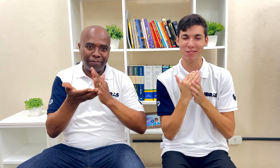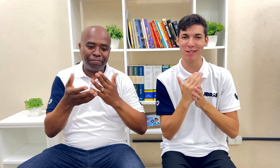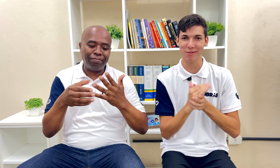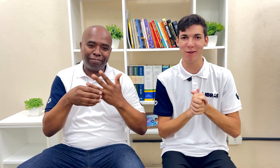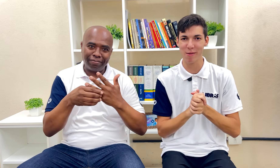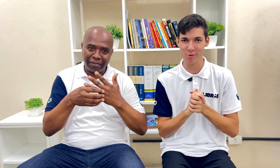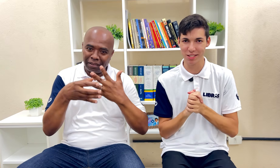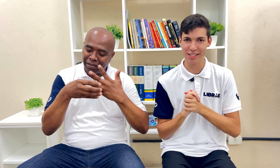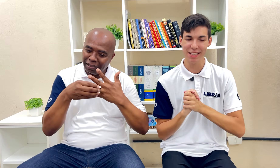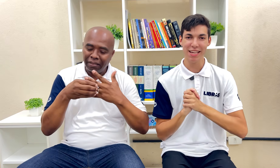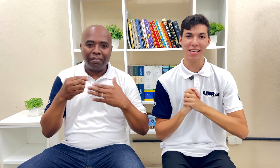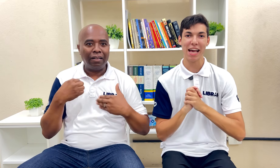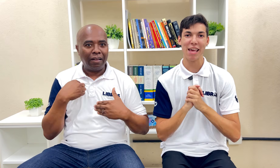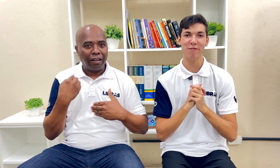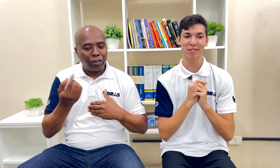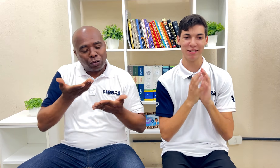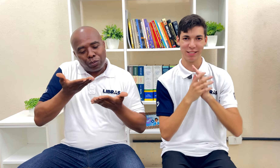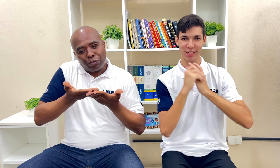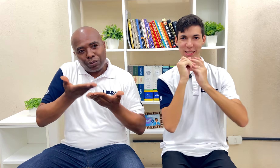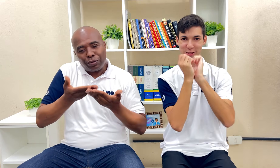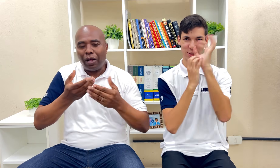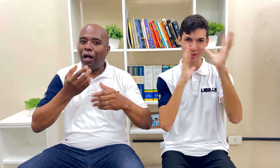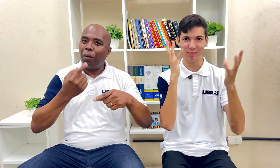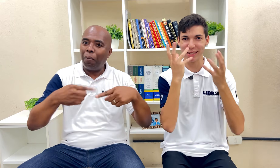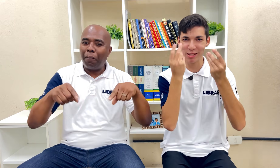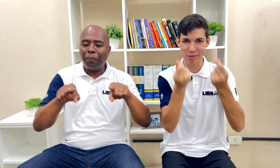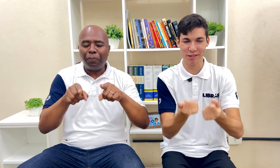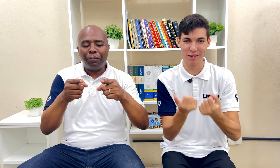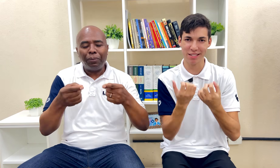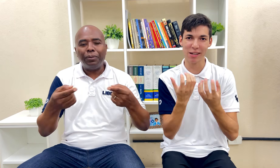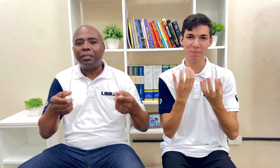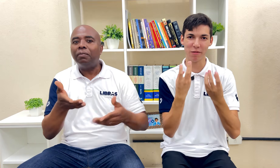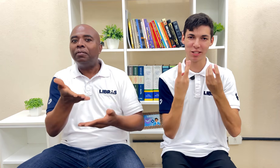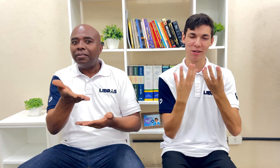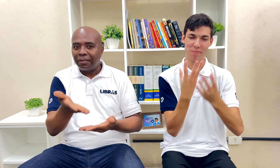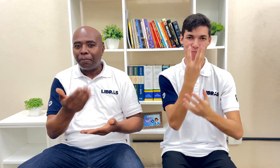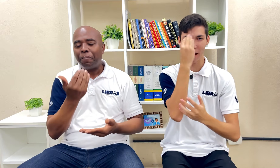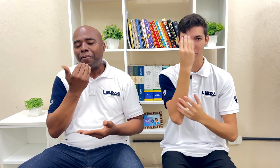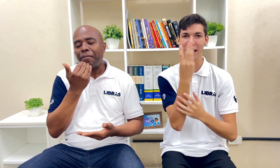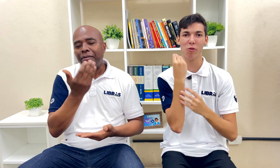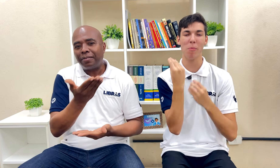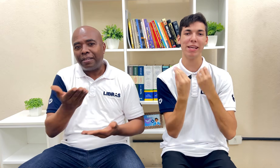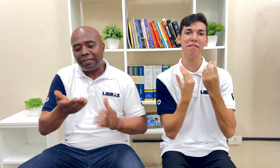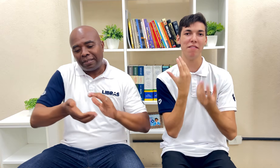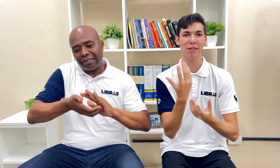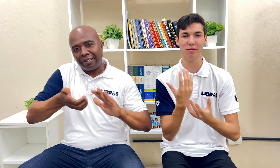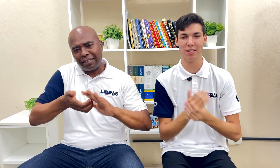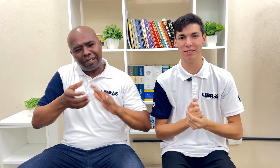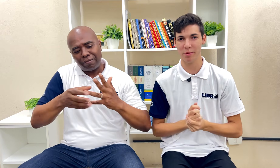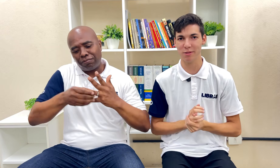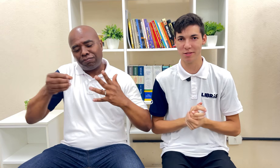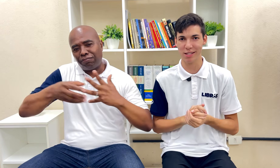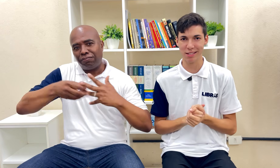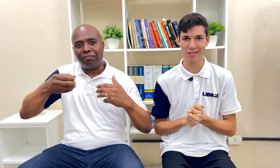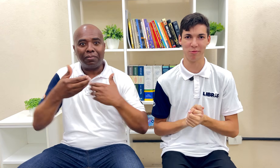vai estudar uma música, e aí você tira tudo para a gente poder fazer, para você já captar como é que é feito as interpretações da canção, tá